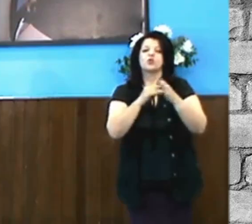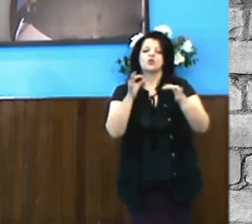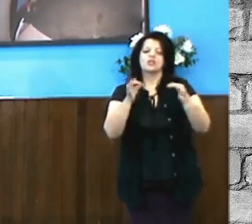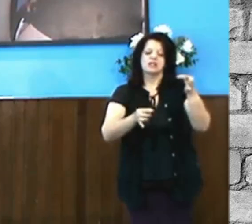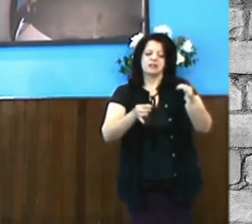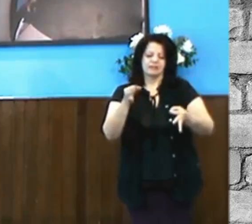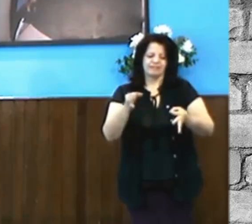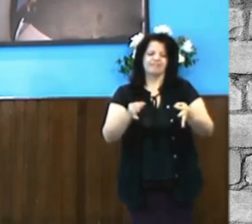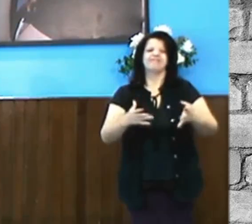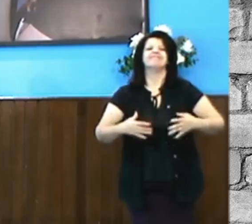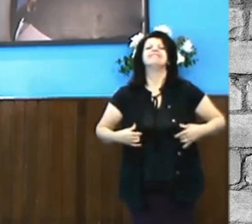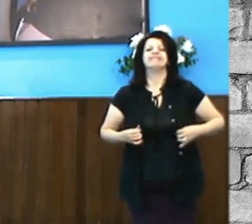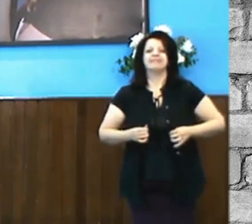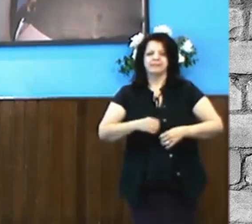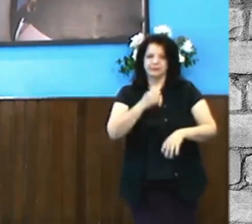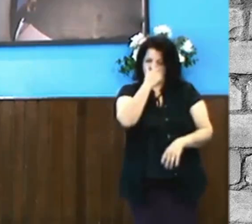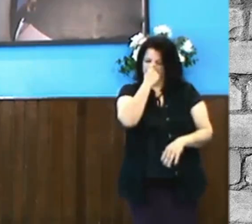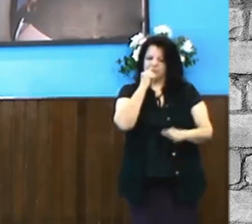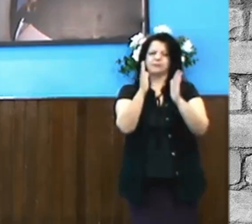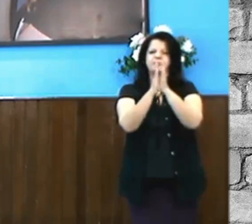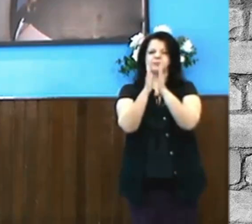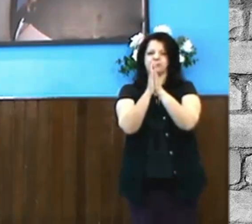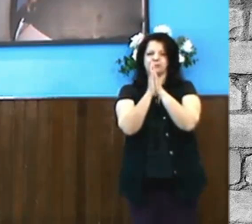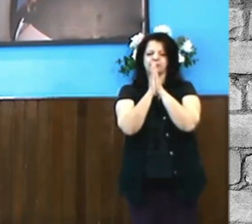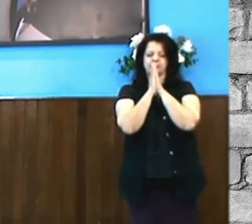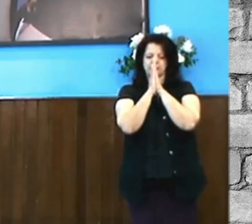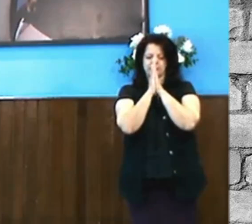encerrar o nosso tempo aqui no culto.